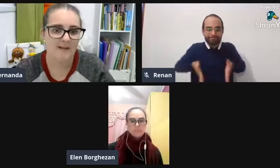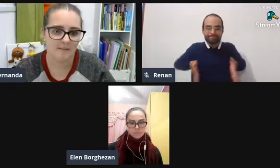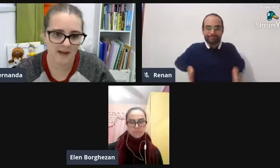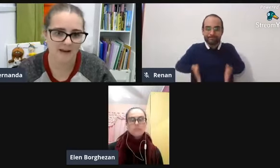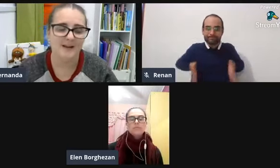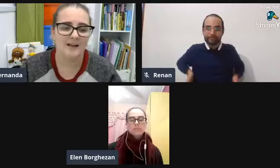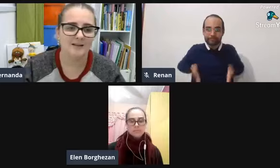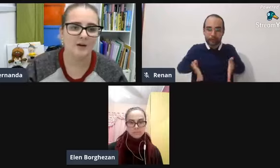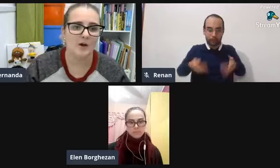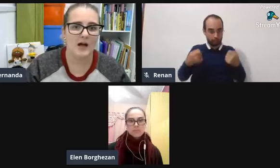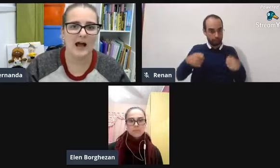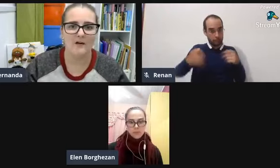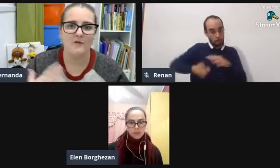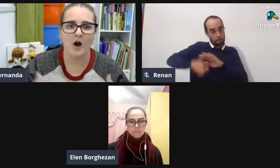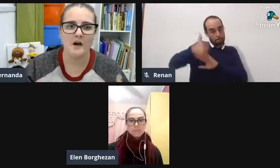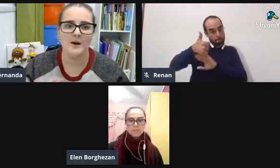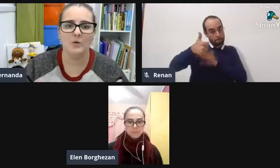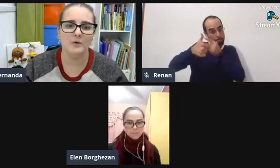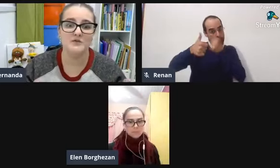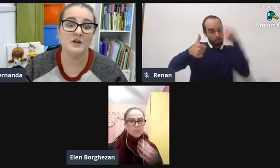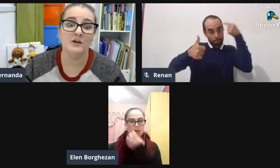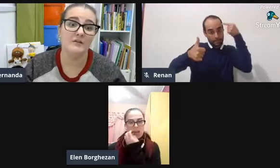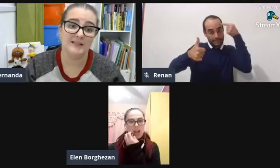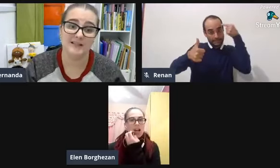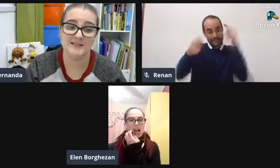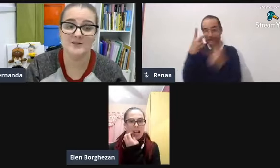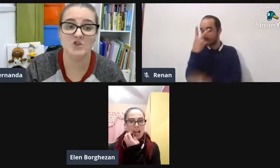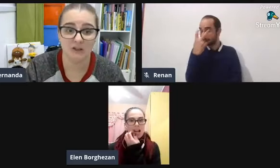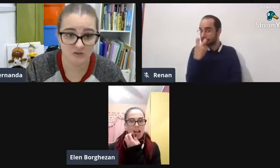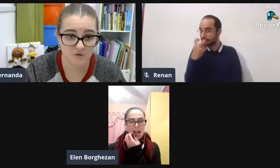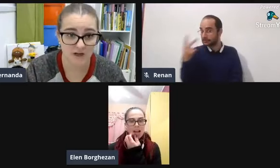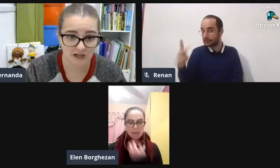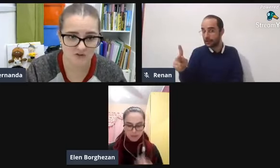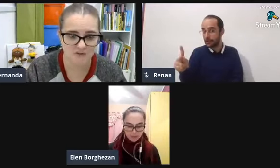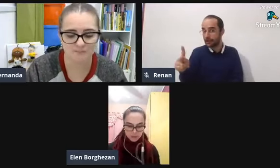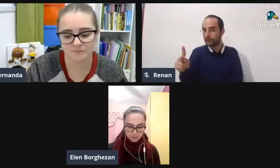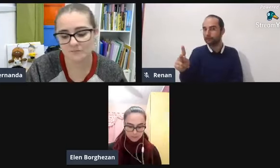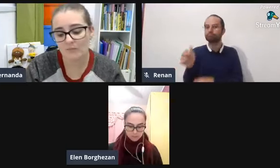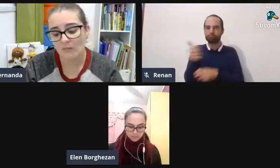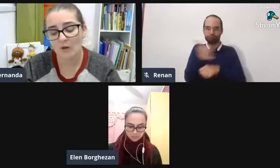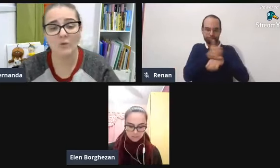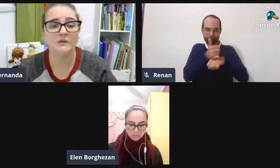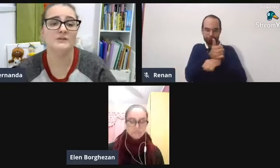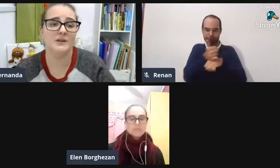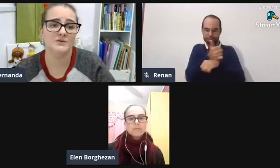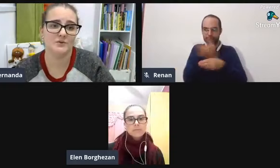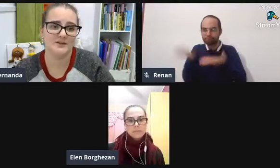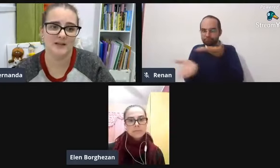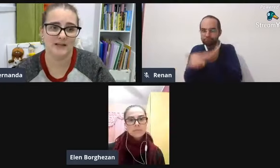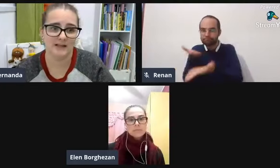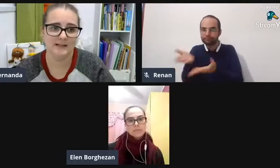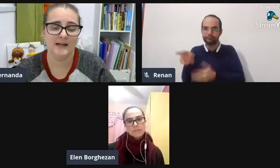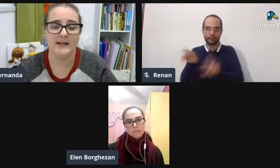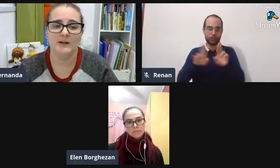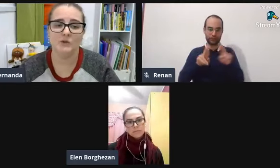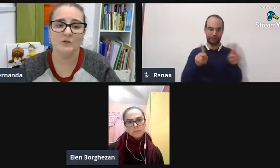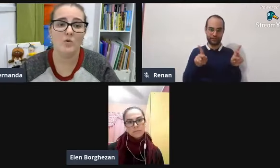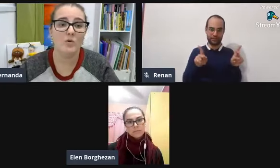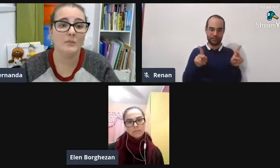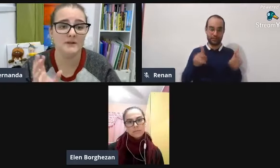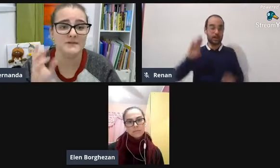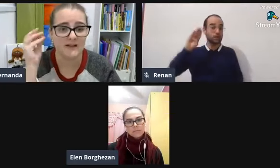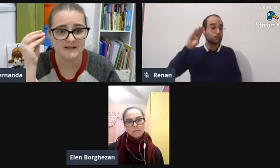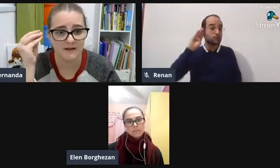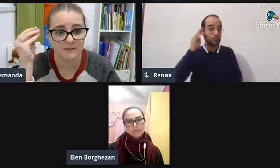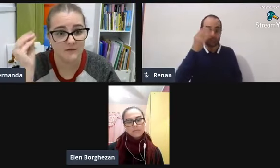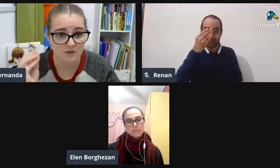rodas, né? Então, a forma, o profissional que vai atender esse sujeito é diferente. Quando eu tenho a surdo-cegueira, eu tenho